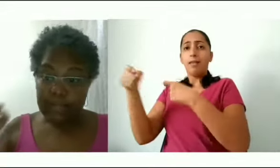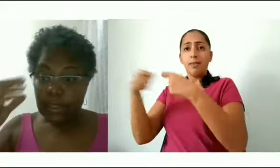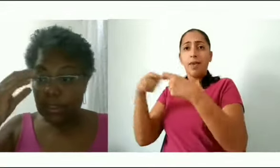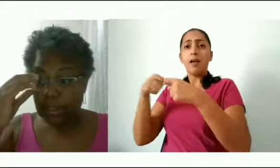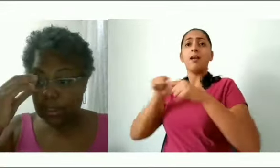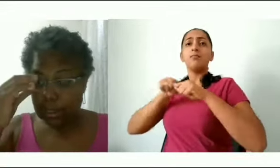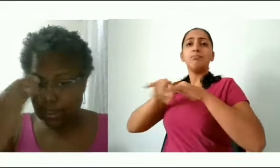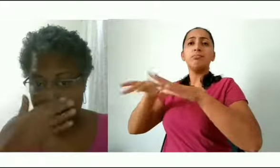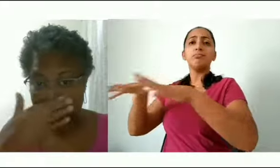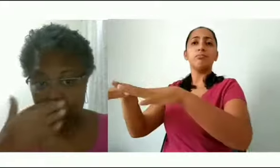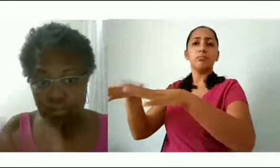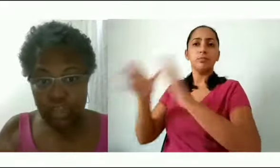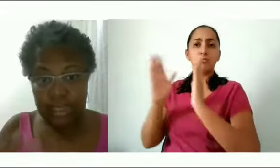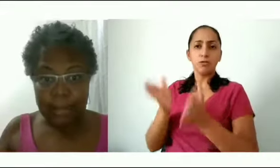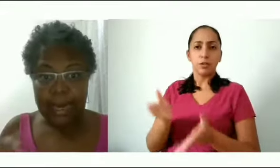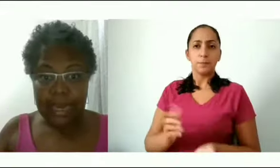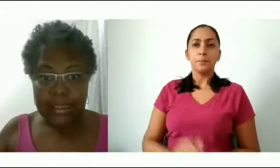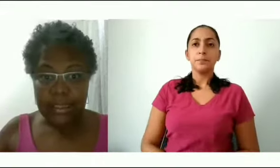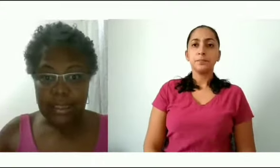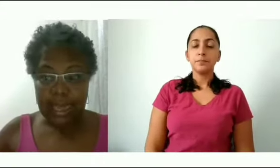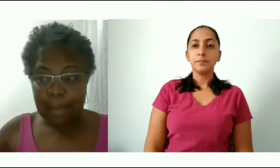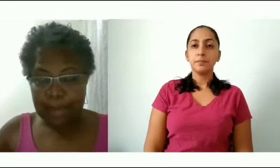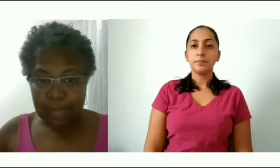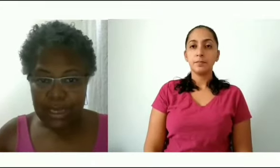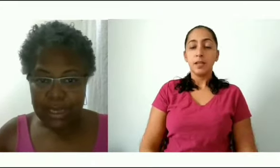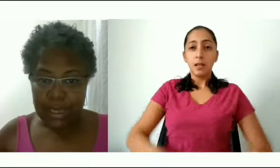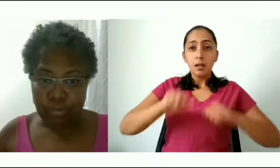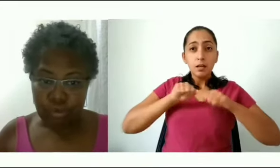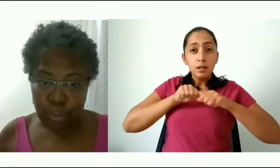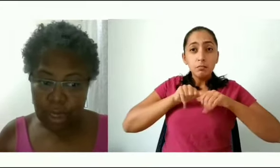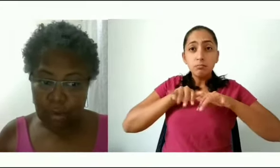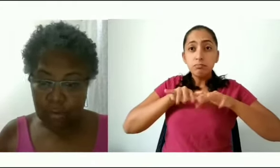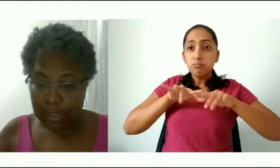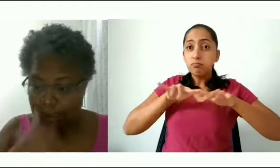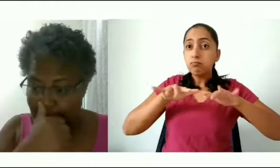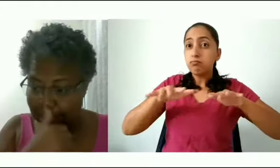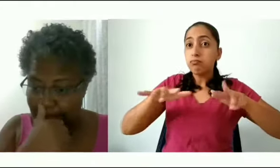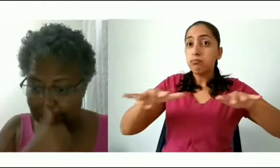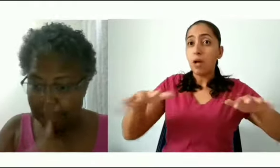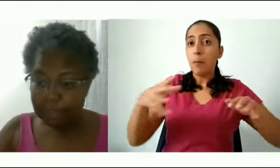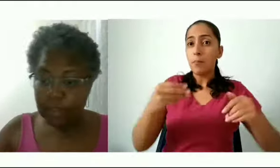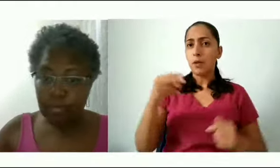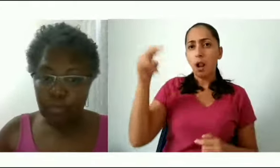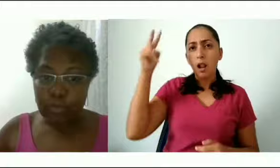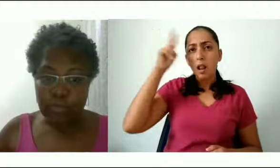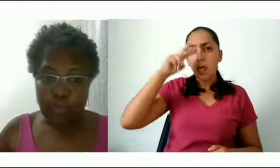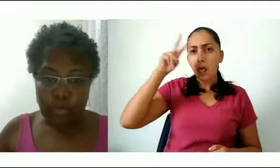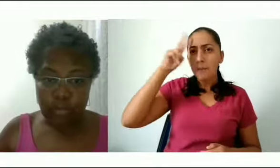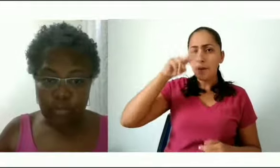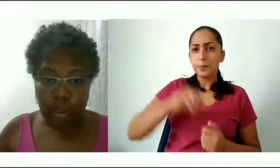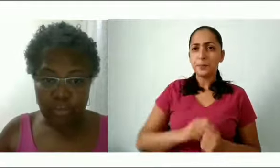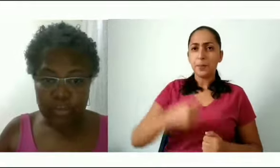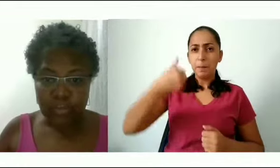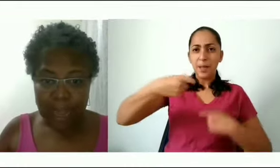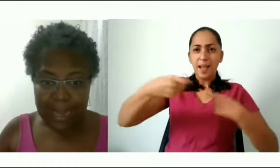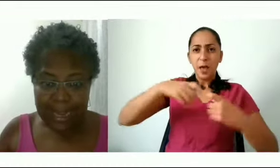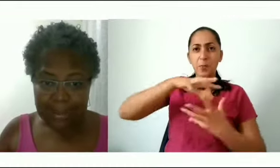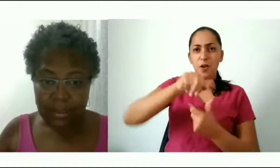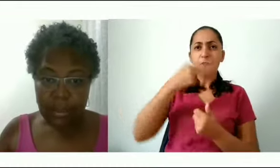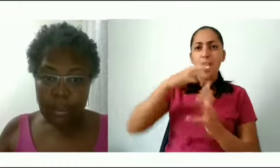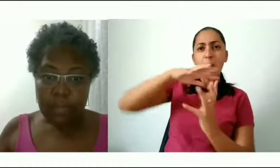grandiosa. Aí a gente relembrar que a Primeira Guerra Mundial, ela é uma guerra muito